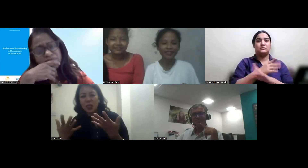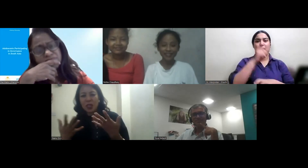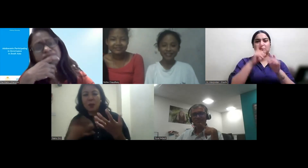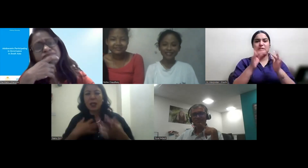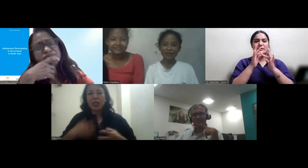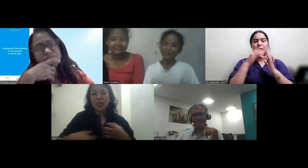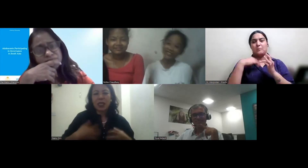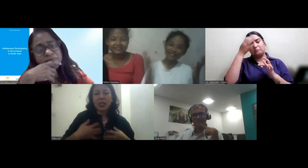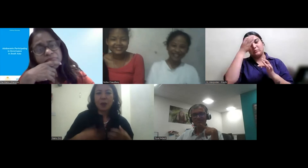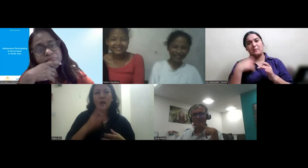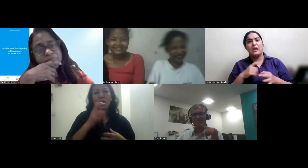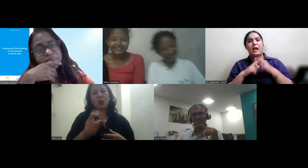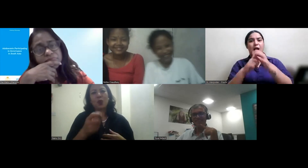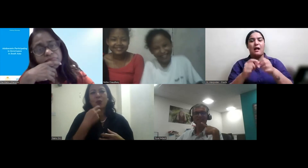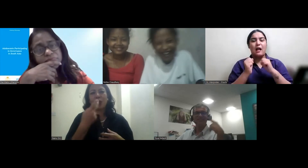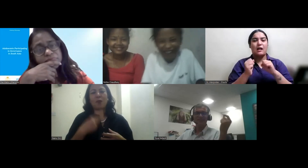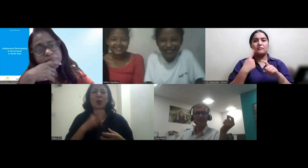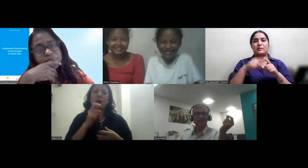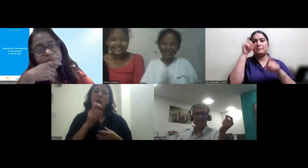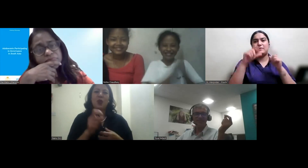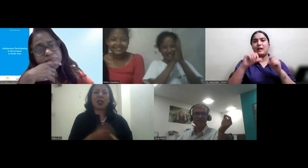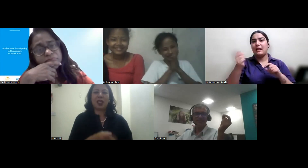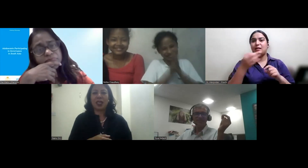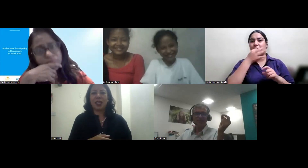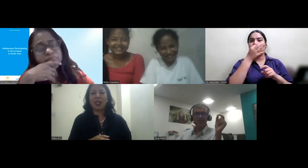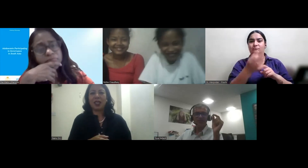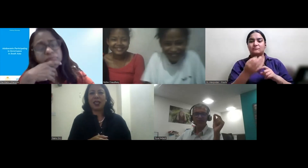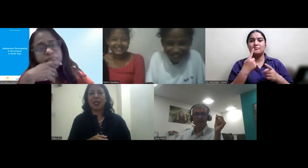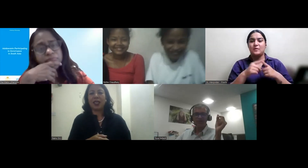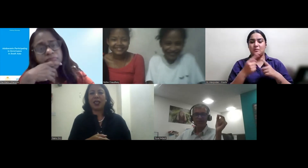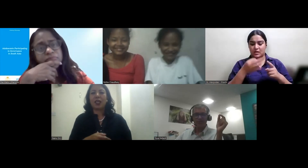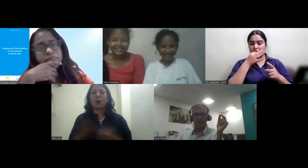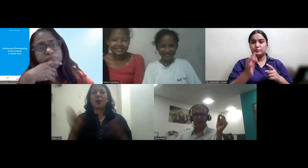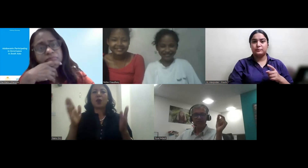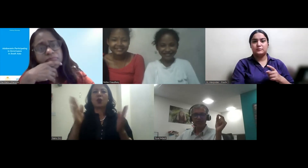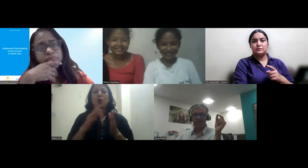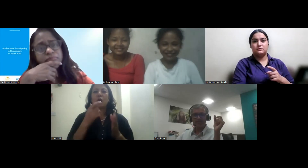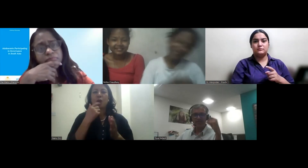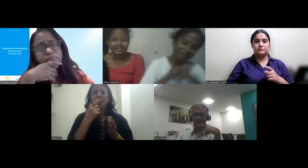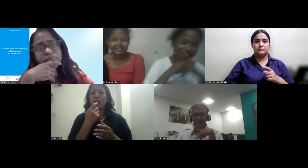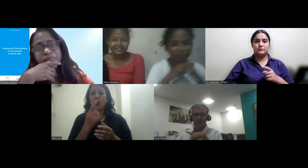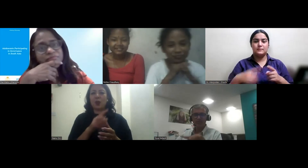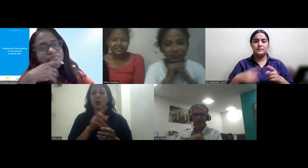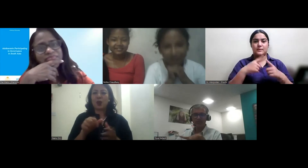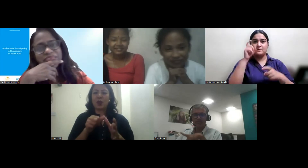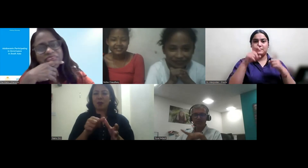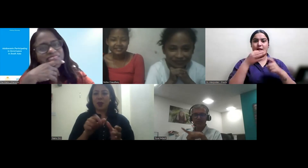पर्यो त्यही भएर मैले सोधिए हुन्छ धन्यवाद म छोटोमा भन्छु हाम्रो